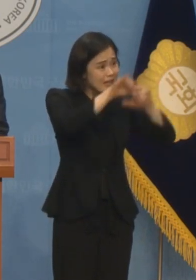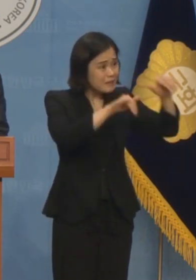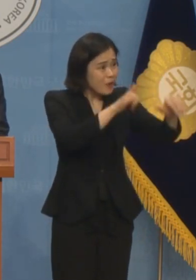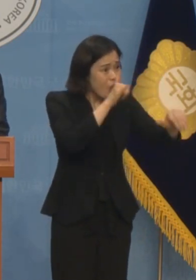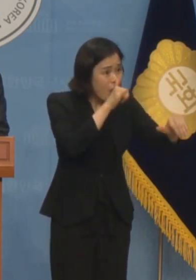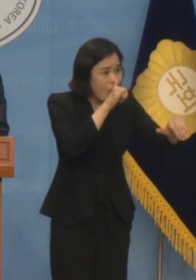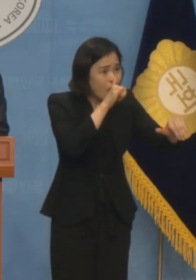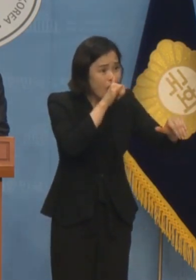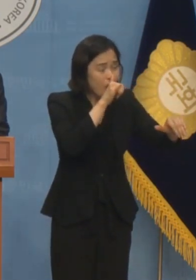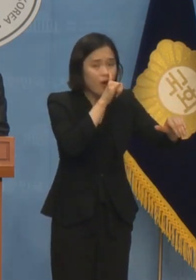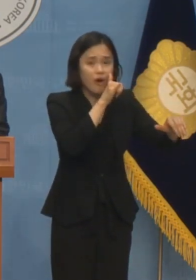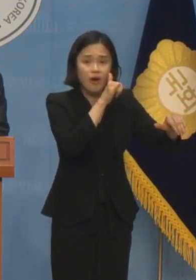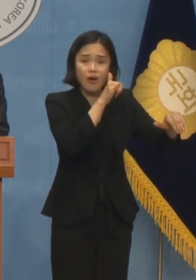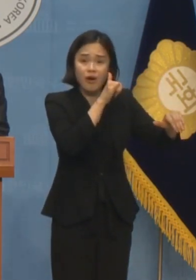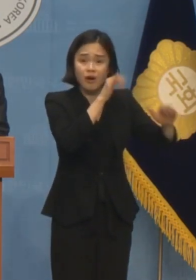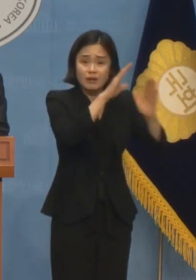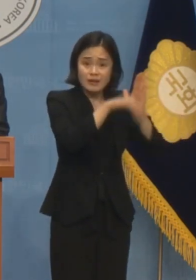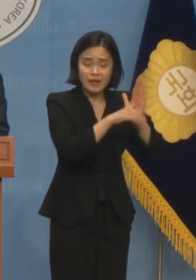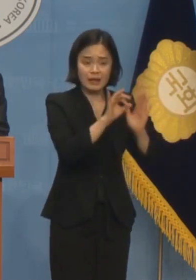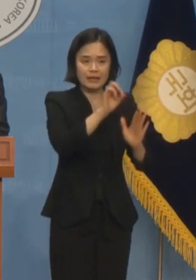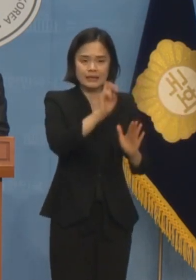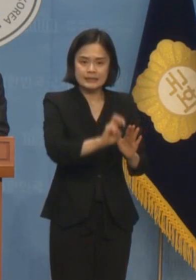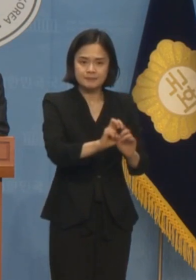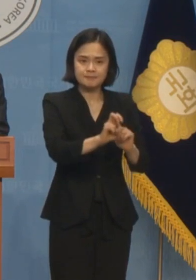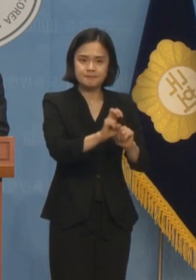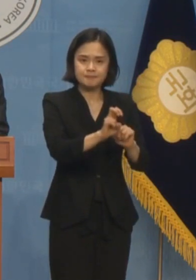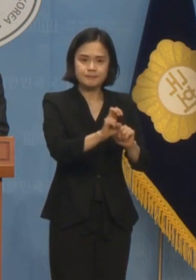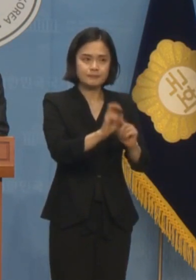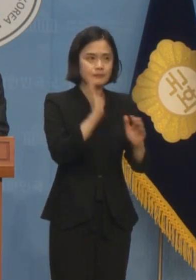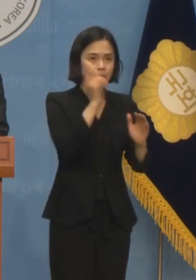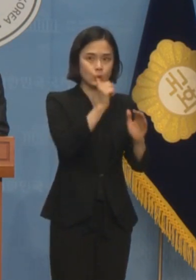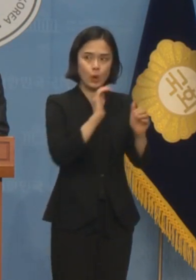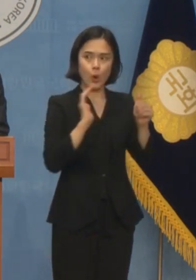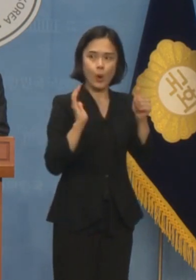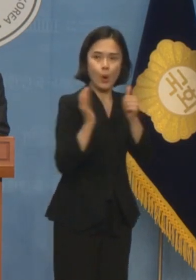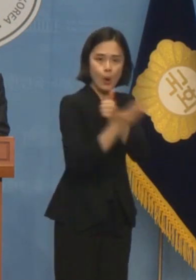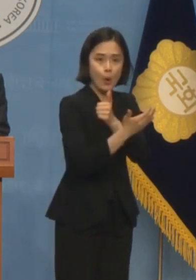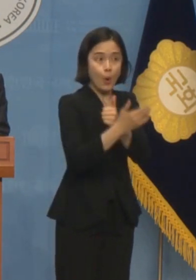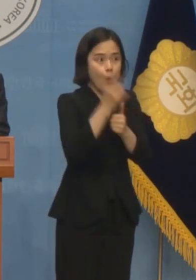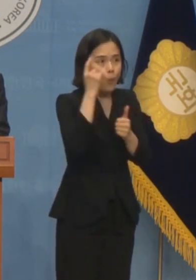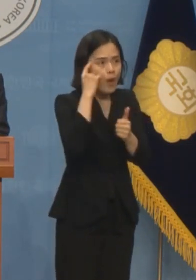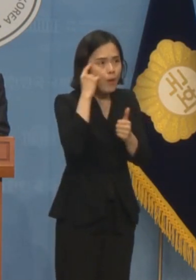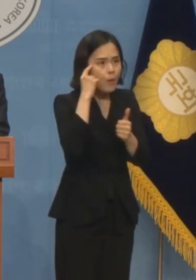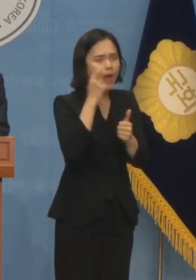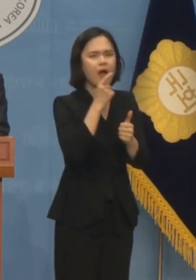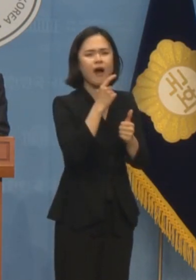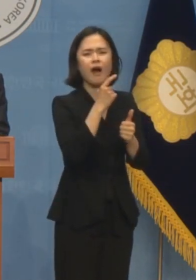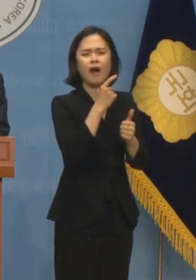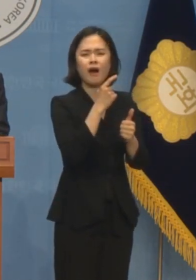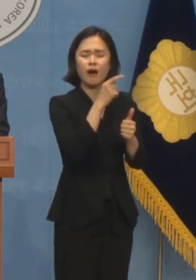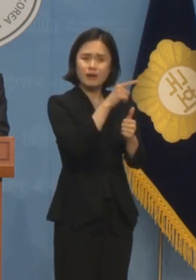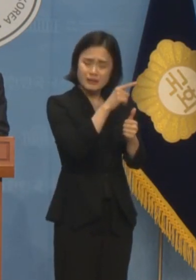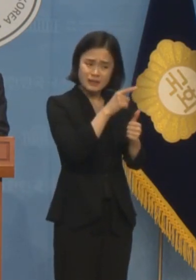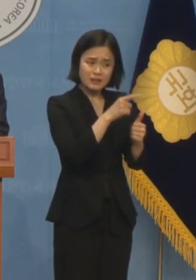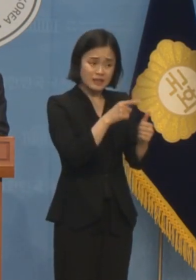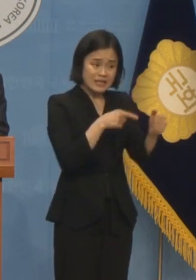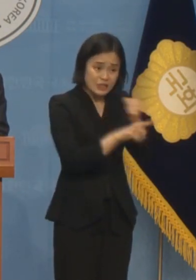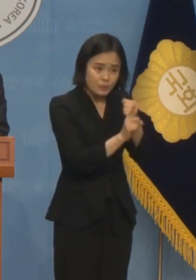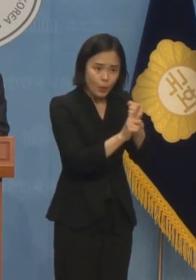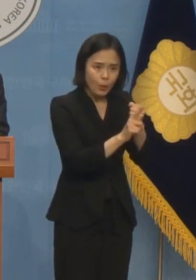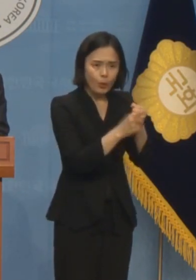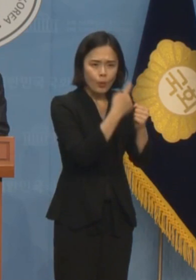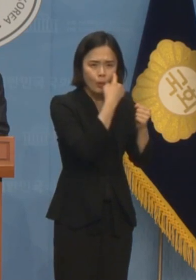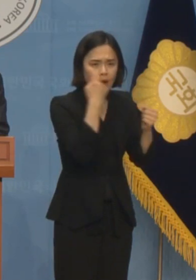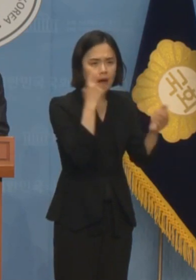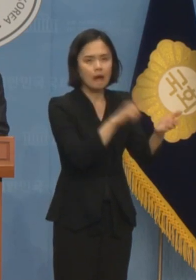그토록 임성근 사단장을 구하려 했는지 그 이유가 분명해집니다. 또한